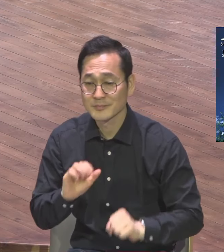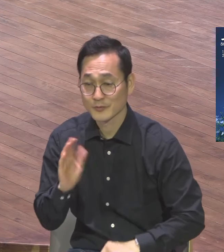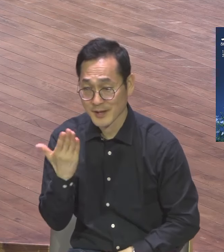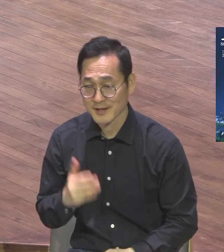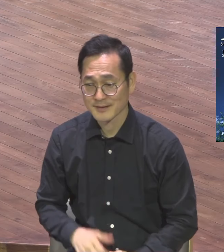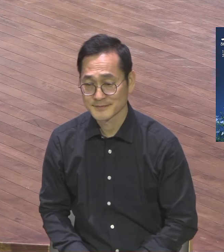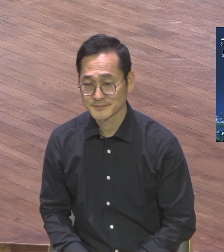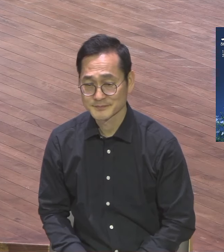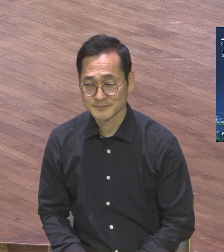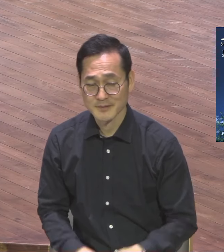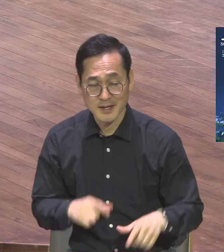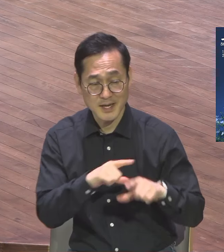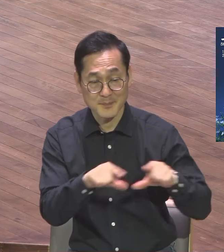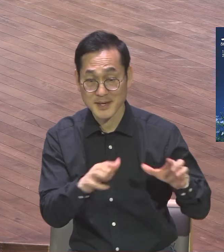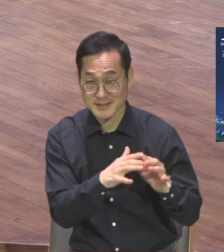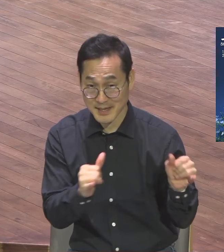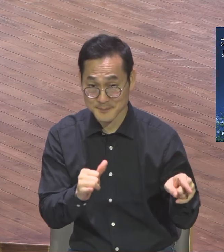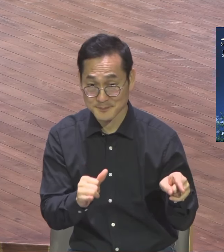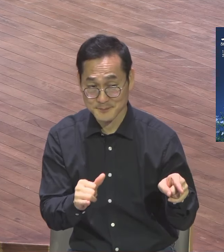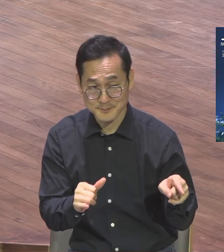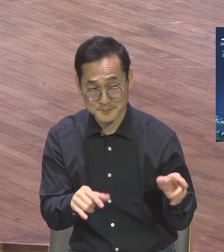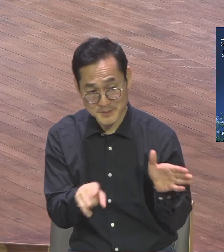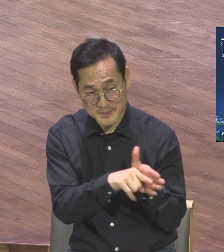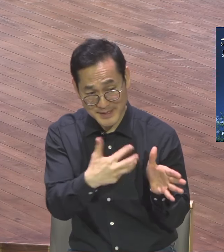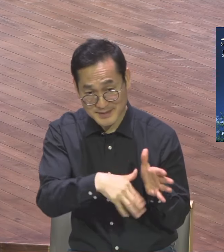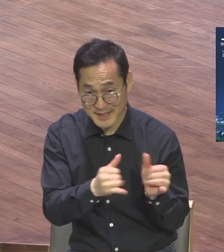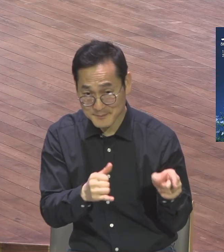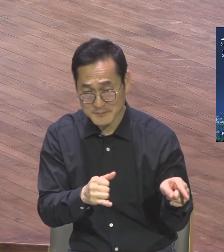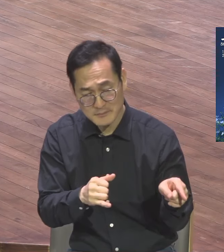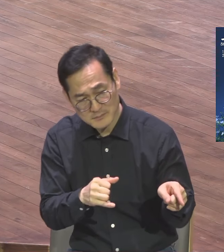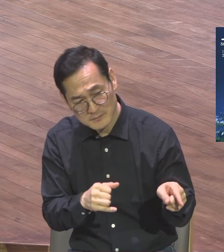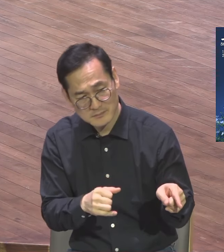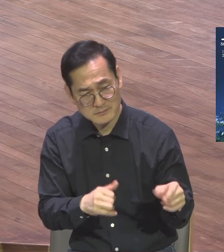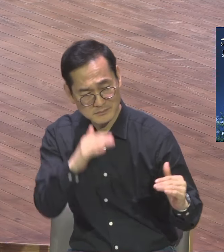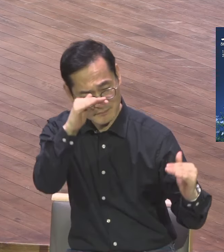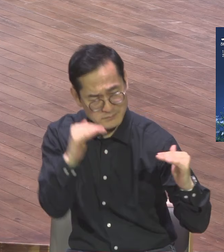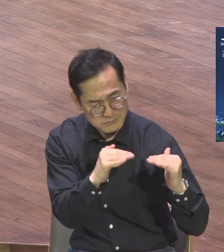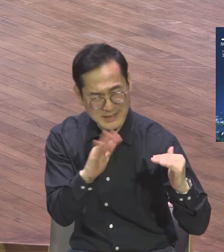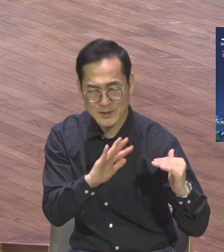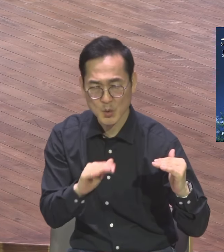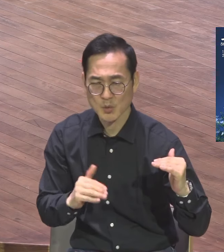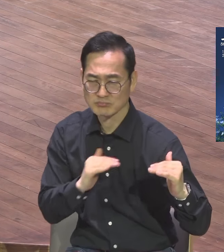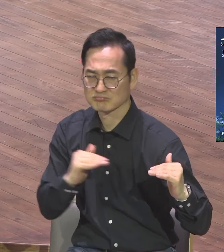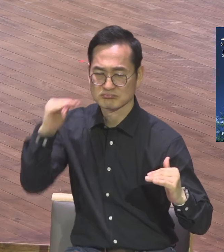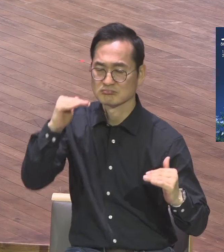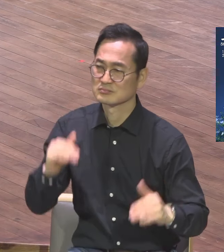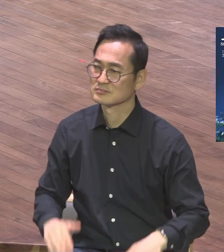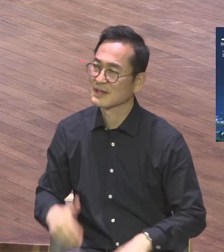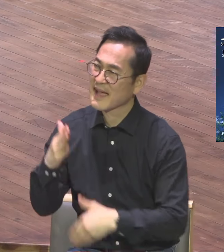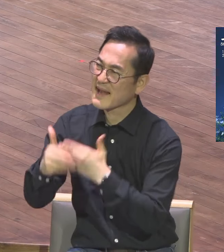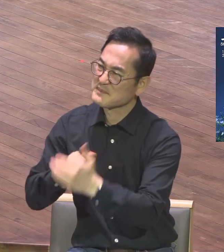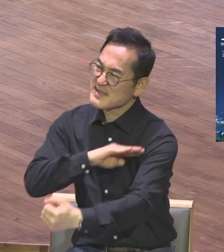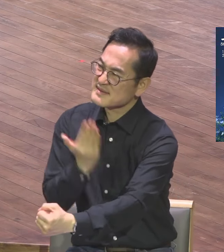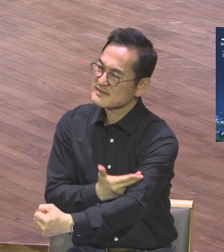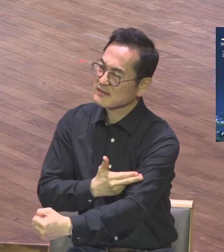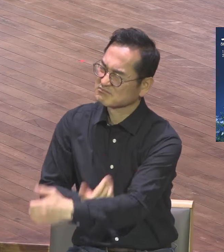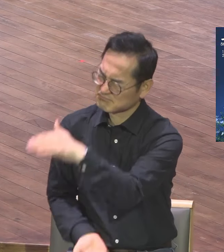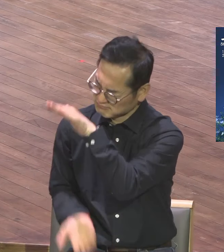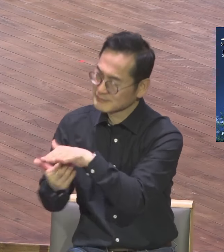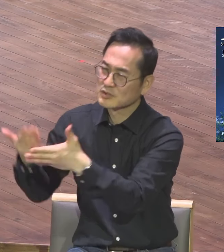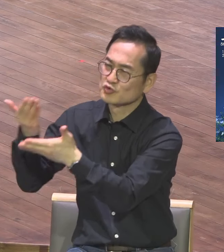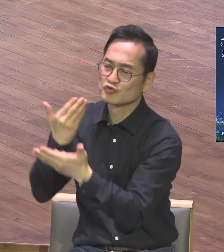일반적인 보통 사람들이 불신자들이 가지는 그런 수준이 아니라 하나님 나에게는 시공간 초월의 응답을 내게